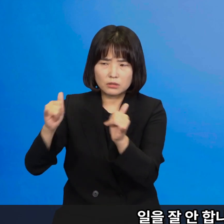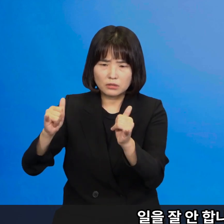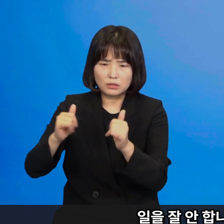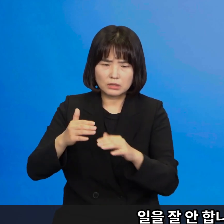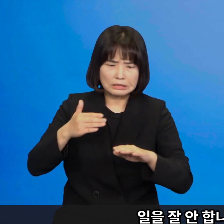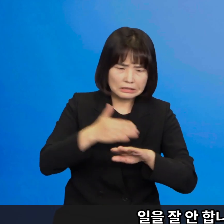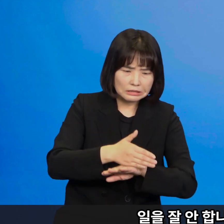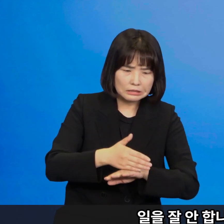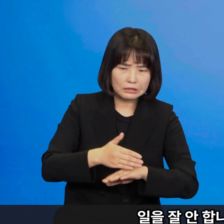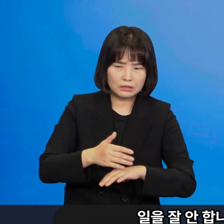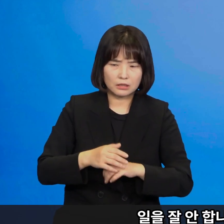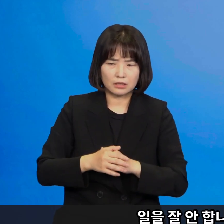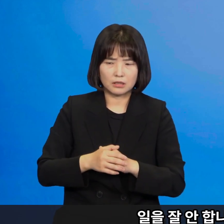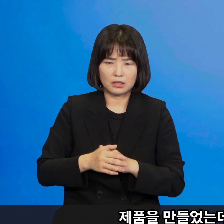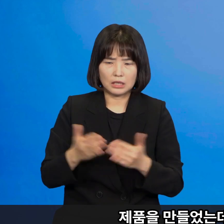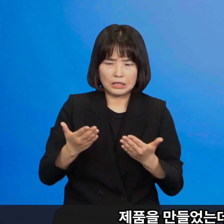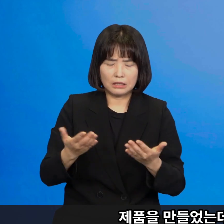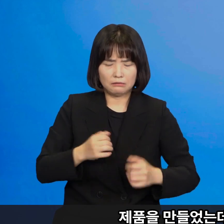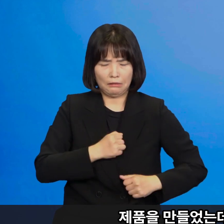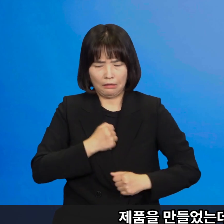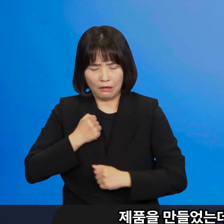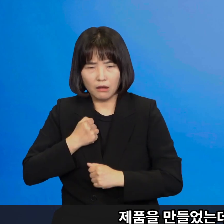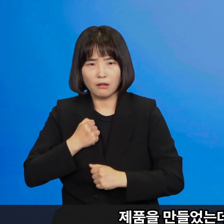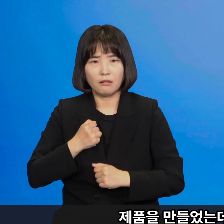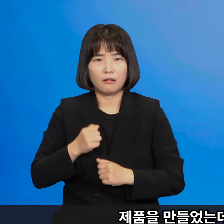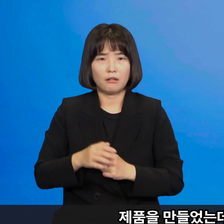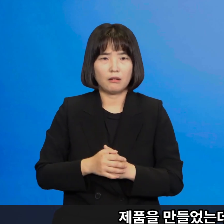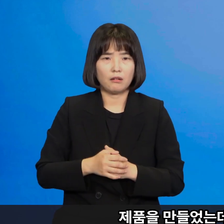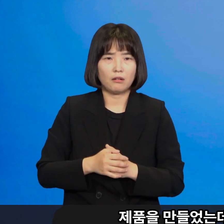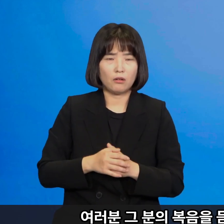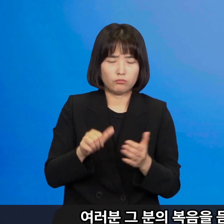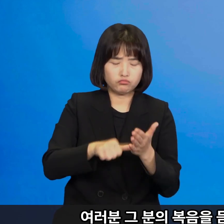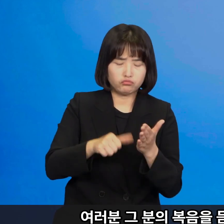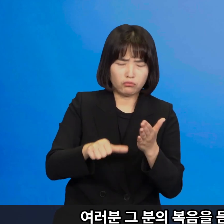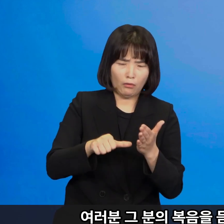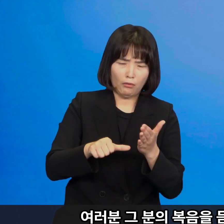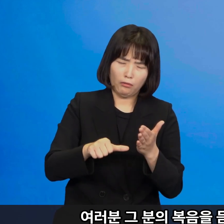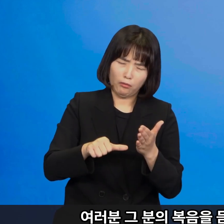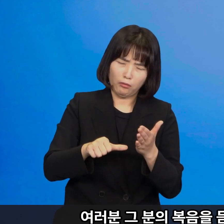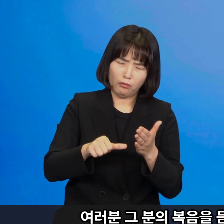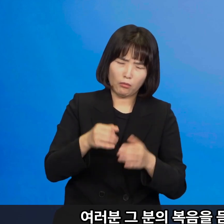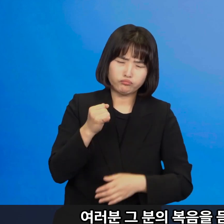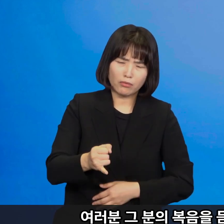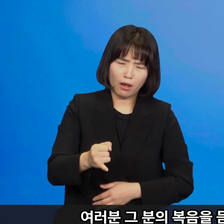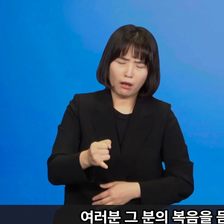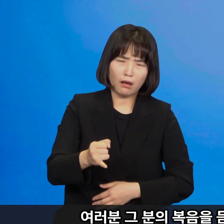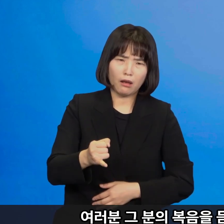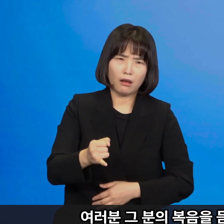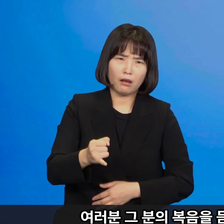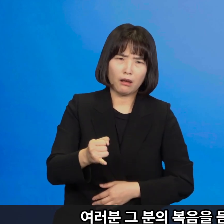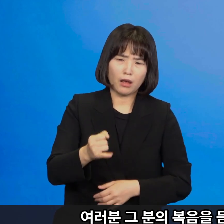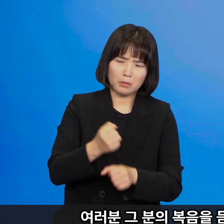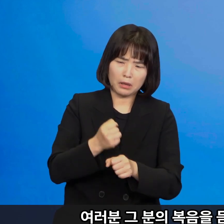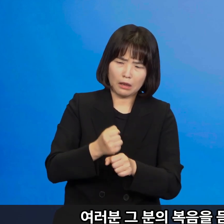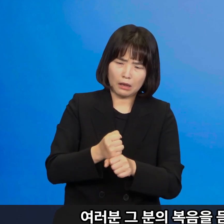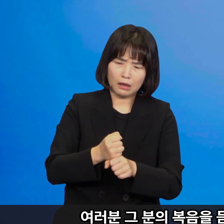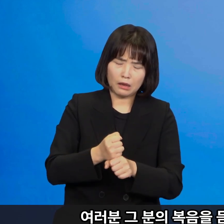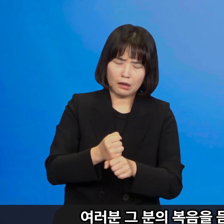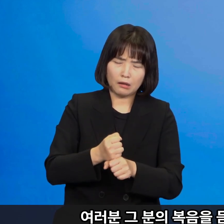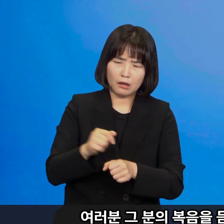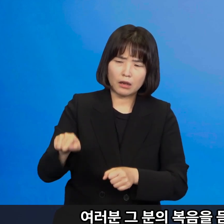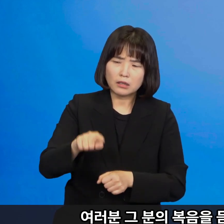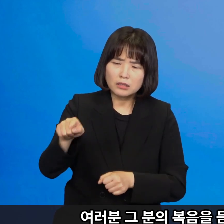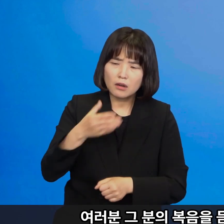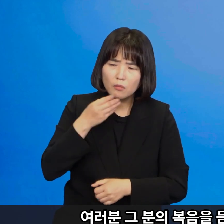합니다. 불성실합니다. 제품을 만들었는데 이상하게 만들어요. 여러분, 그분의 복음을 듣겠습니까? 세상이 안